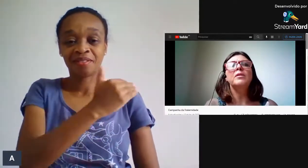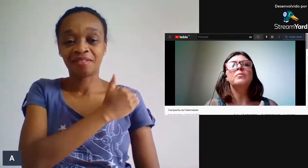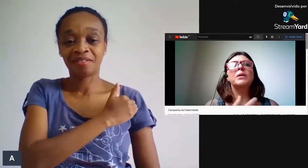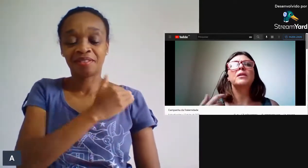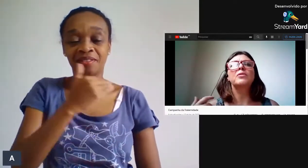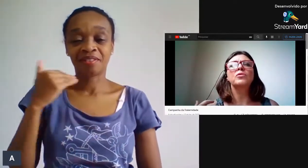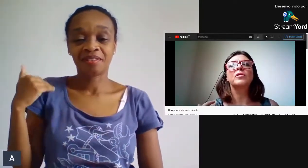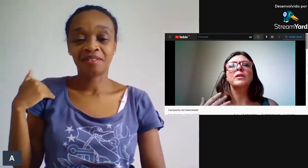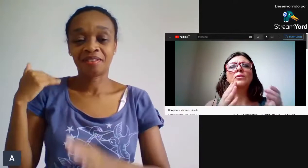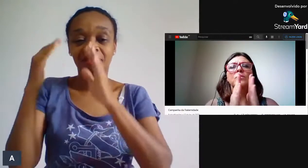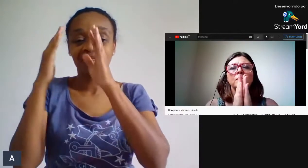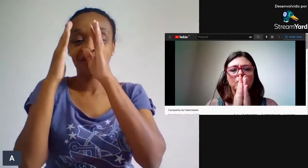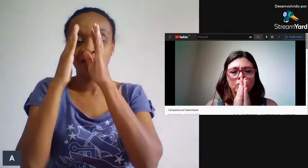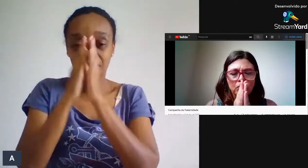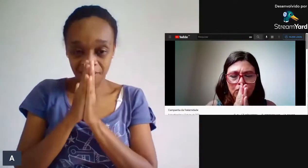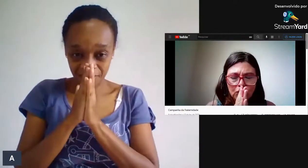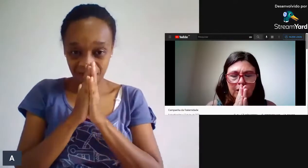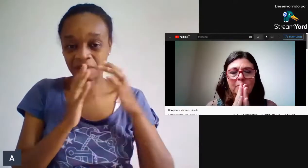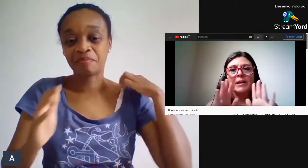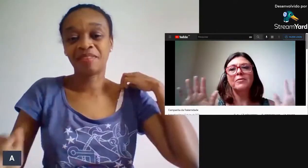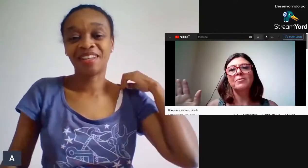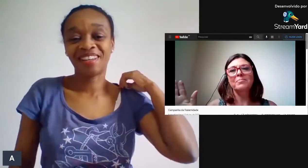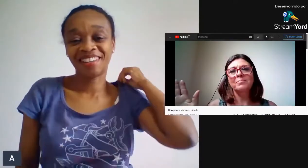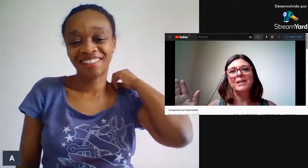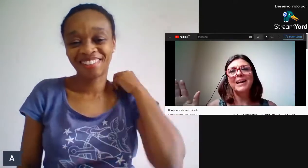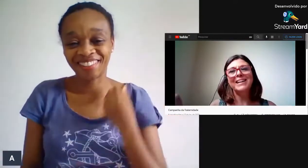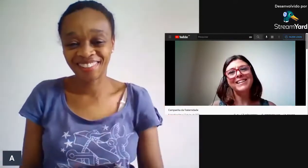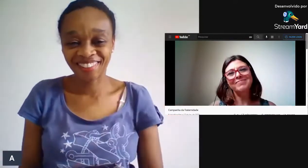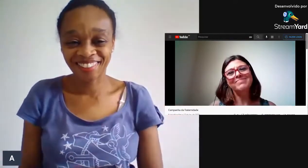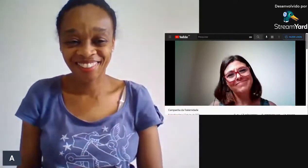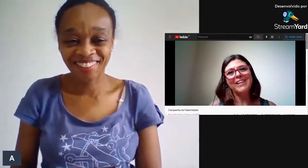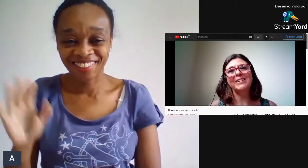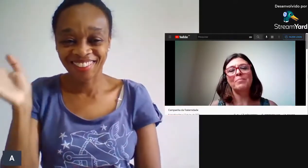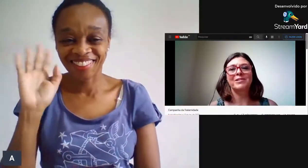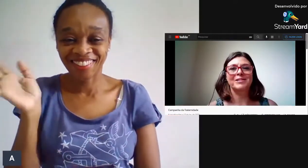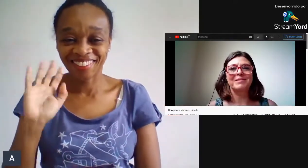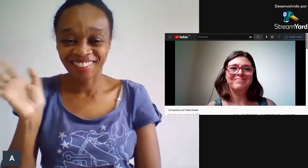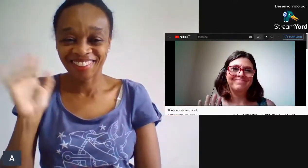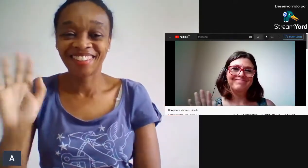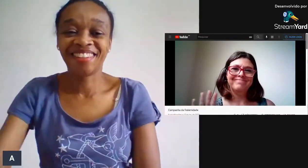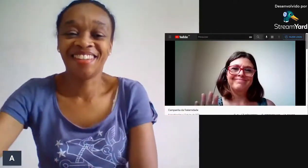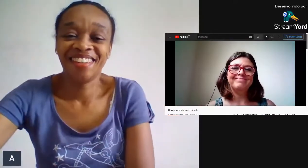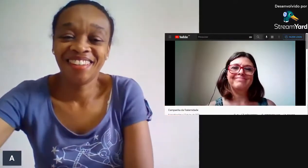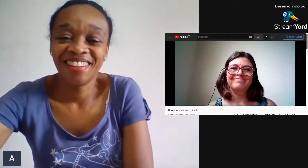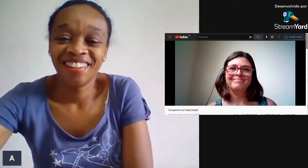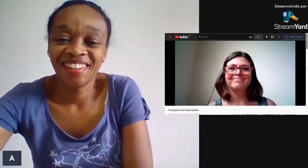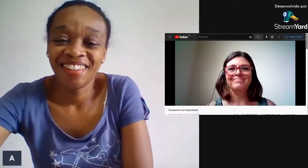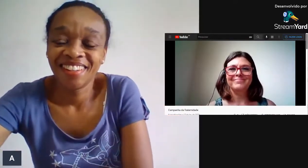Filho, e do Espírito Santo. Amém. Obrigada e até a próxima.